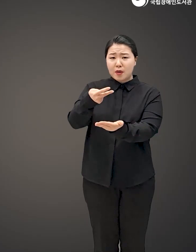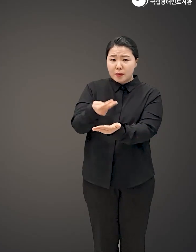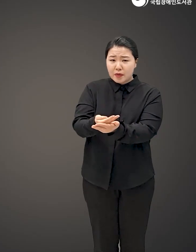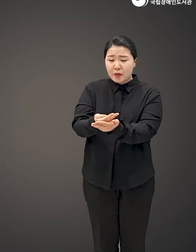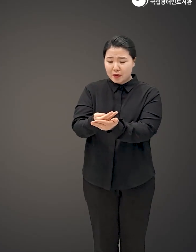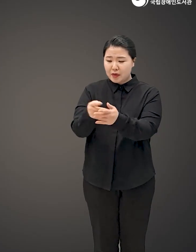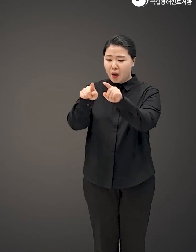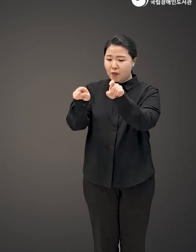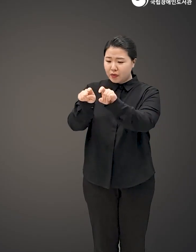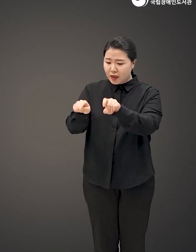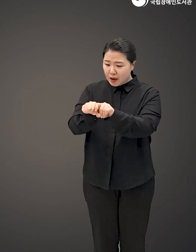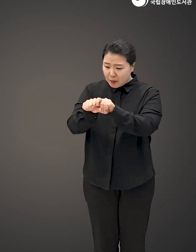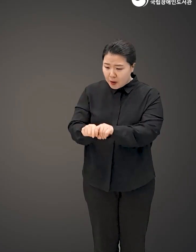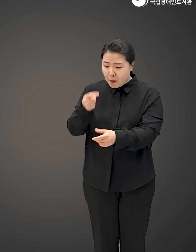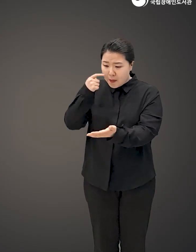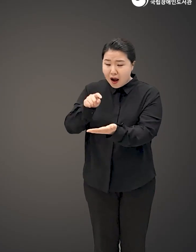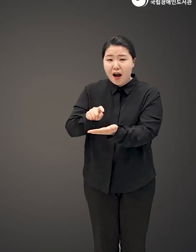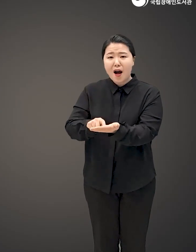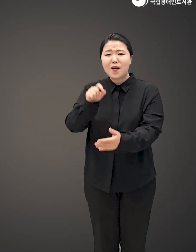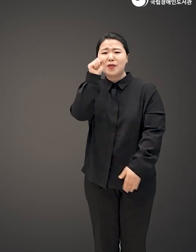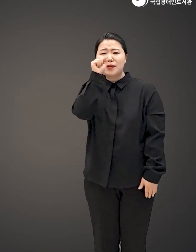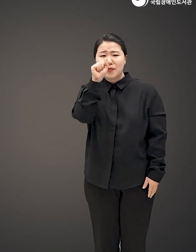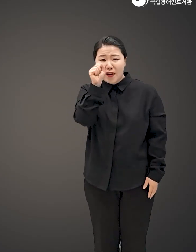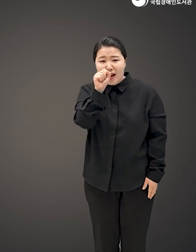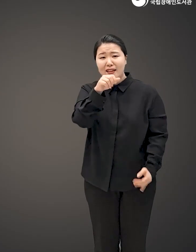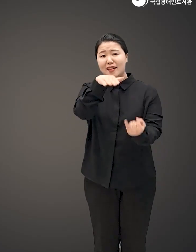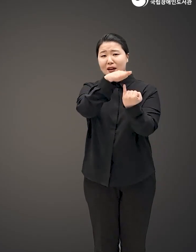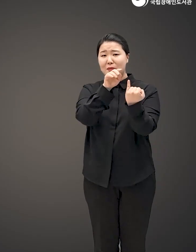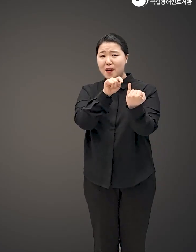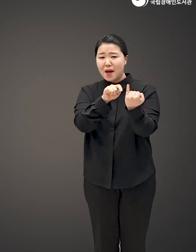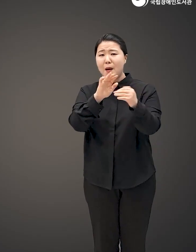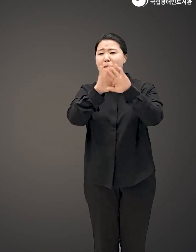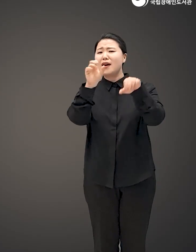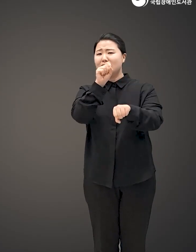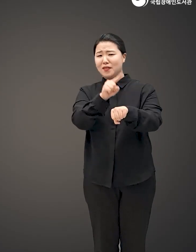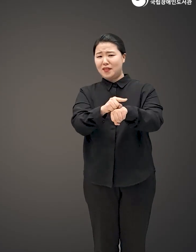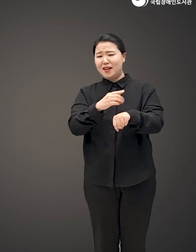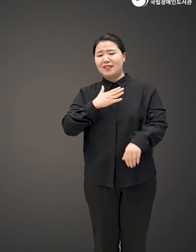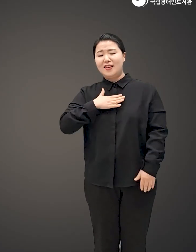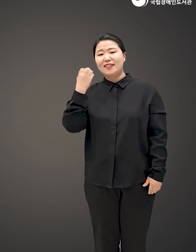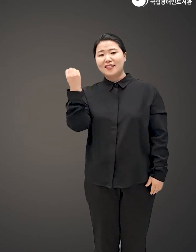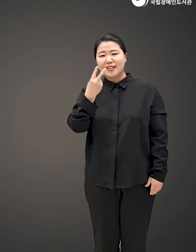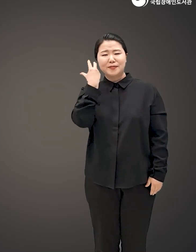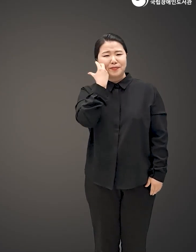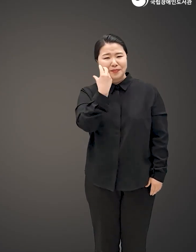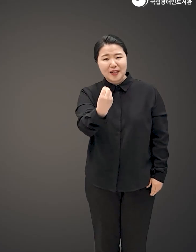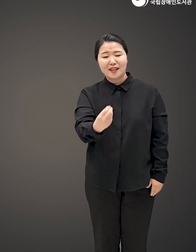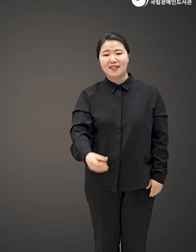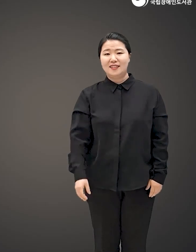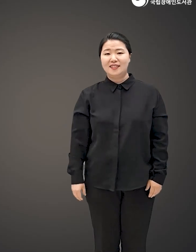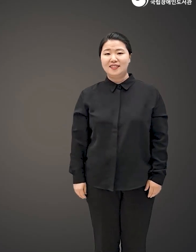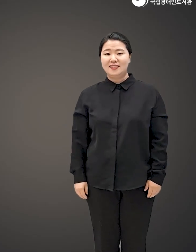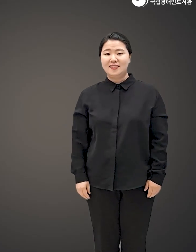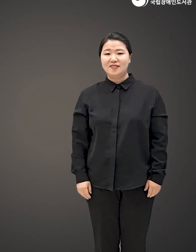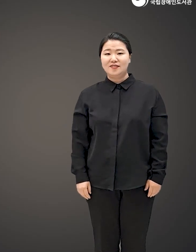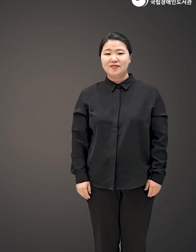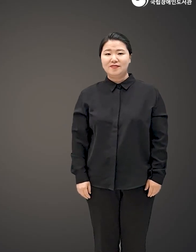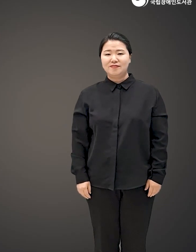넘어진 풀밭에서 네잎클로버를 발견하고 좋아하는 이 아이의 낙천성에 그만 다시 빠져버리고